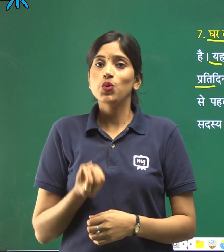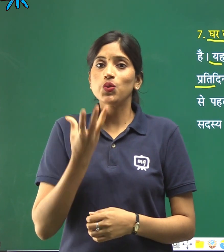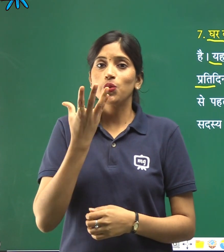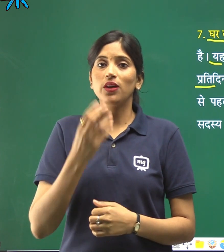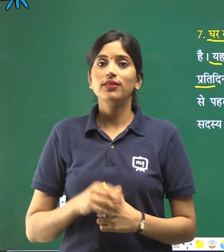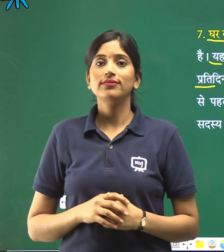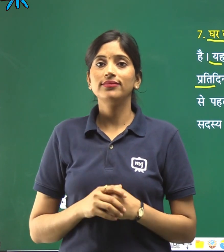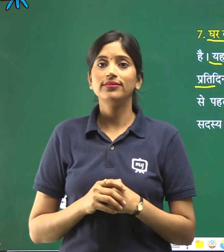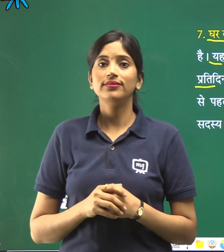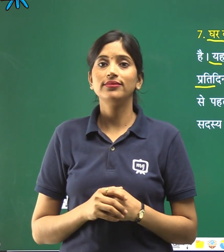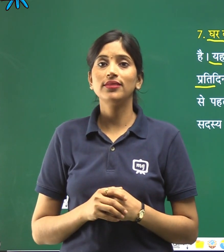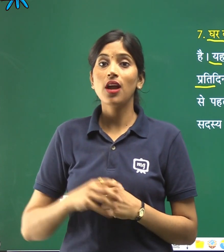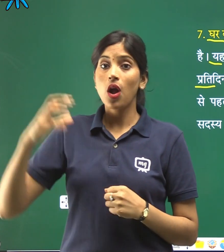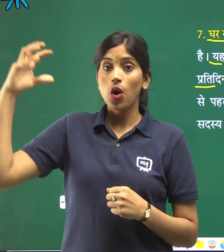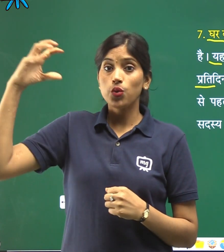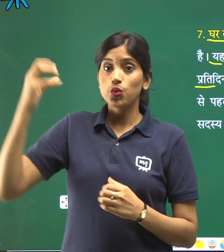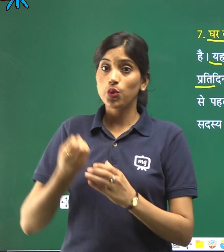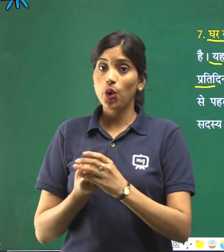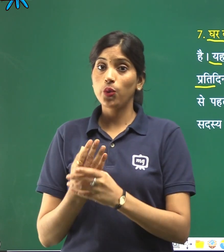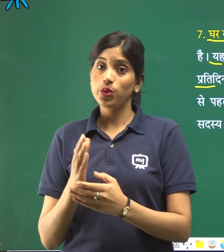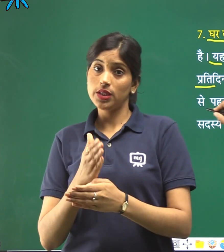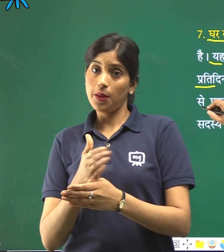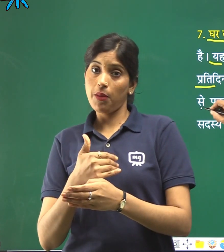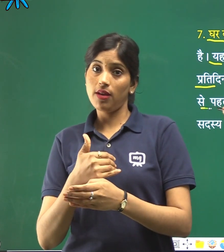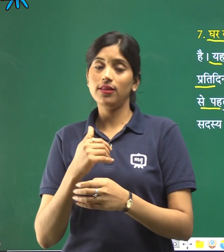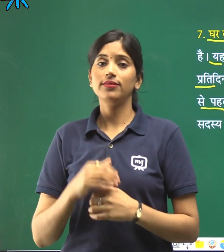सुबह सूर्योदय से पहले